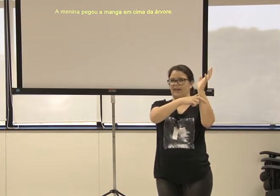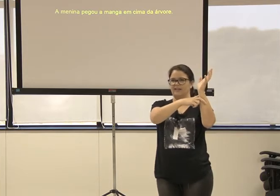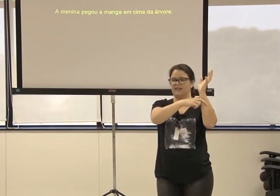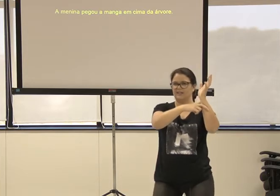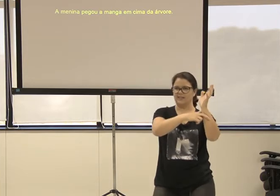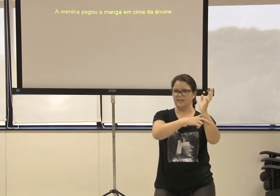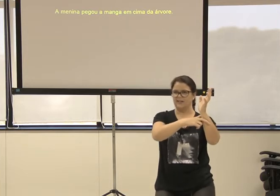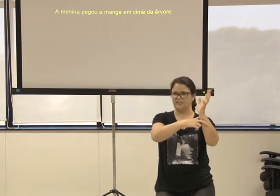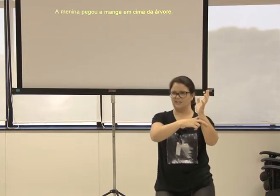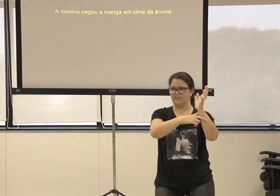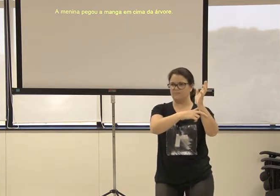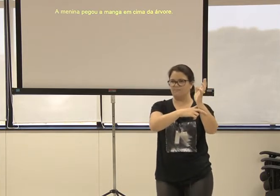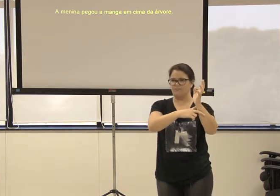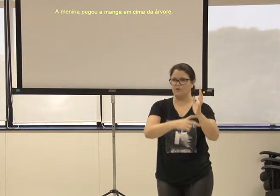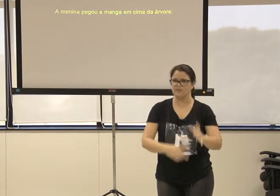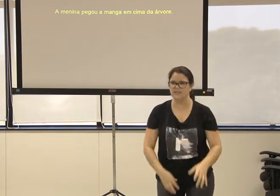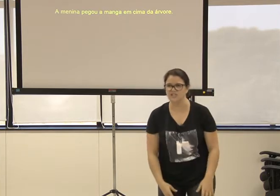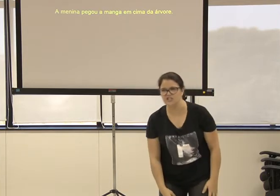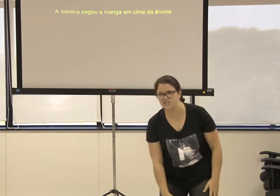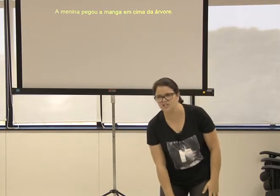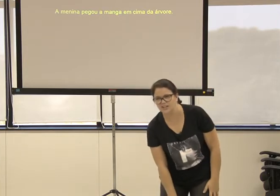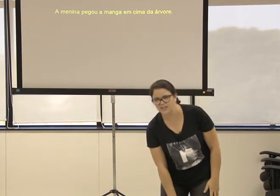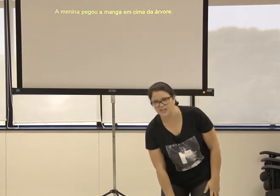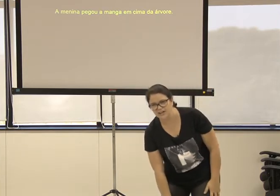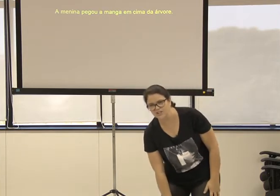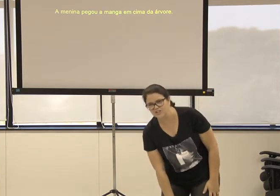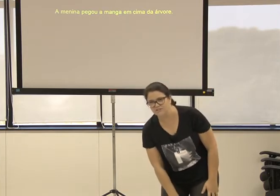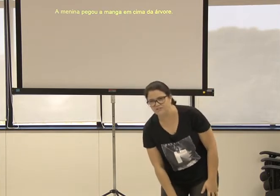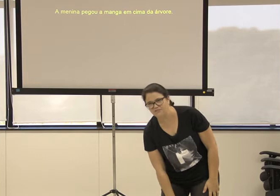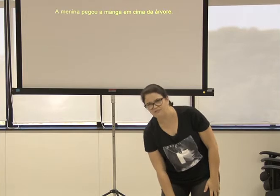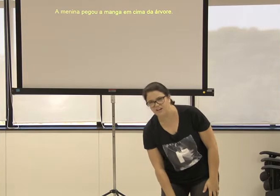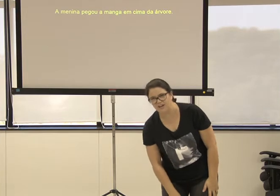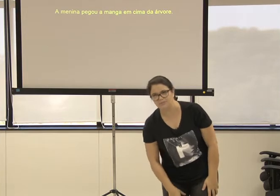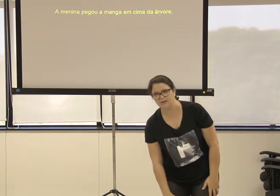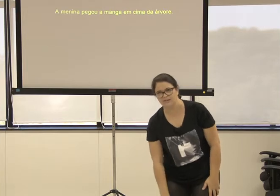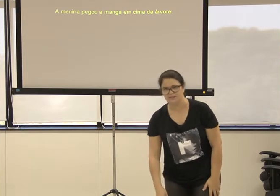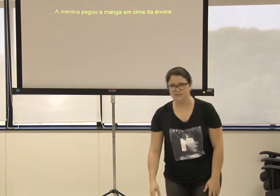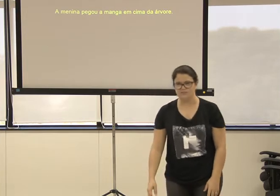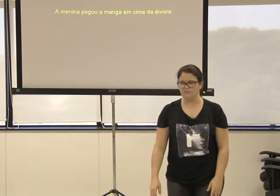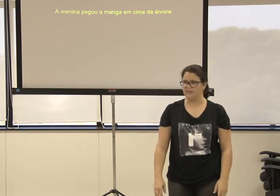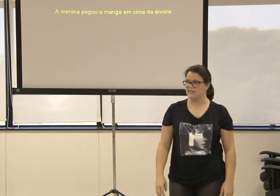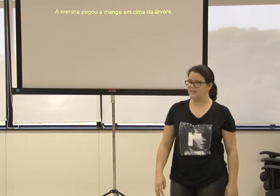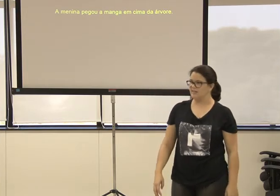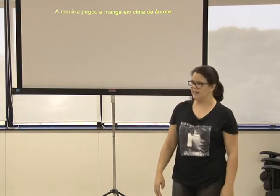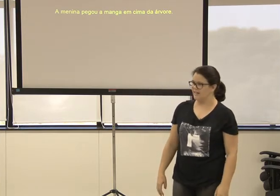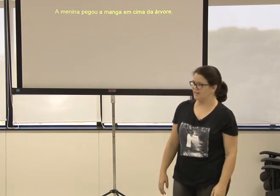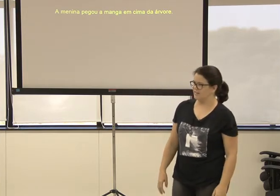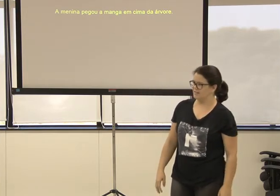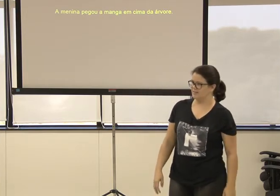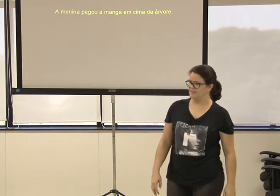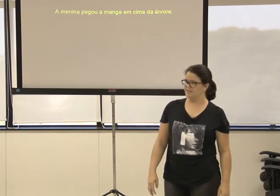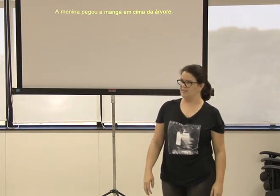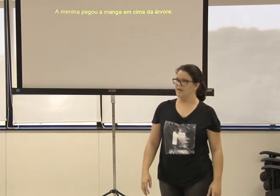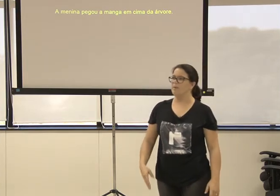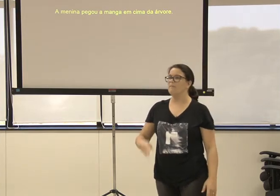técnica que engancha as coisas, enche de ferpa no meio das canelas.